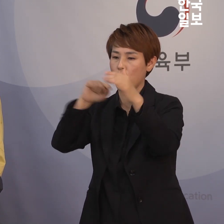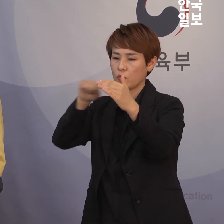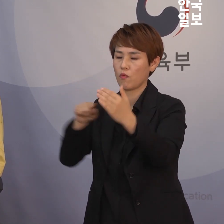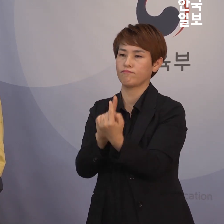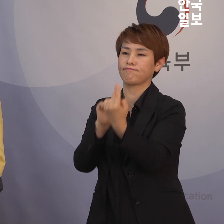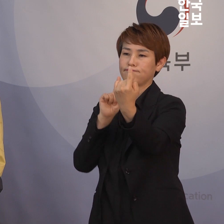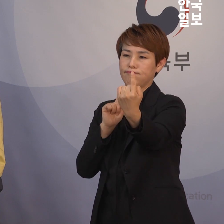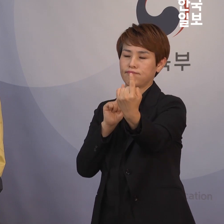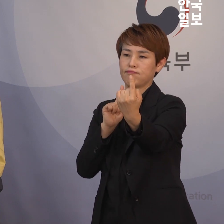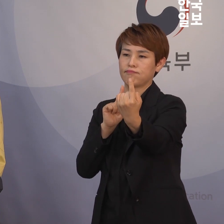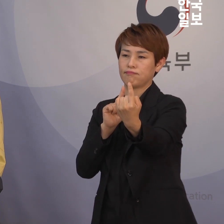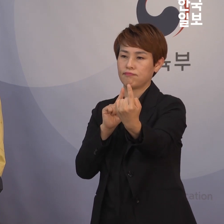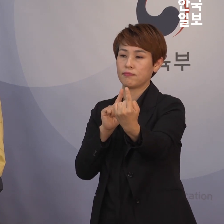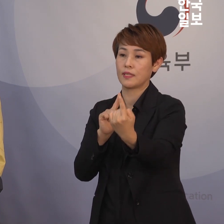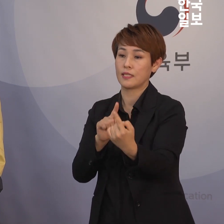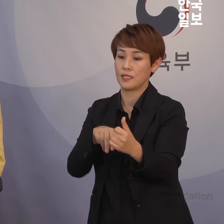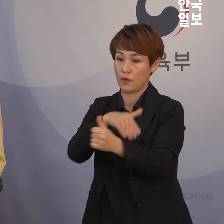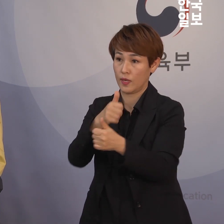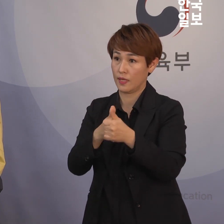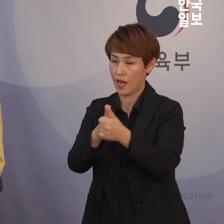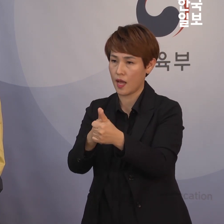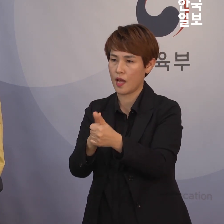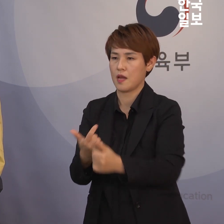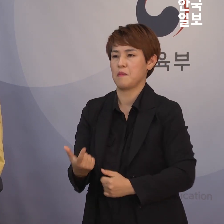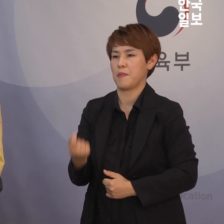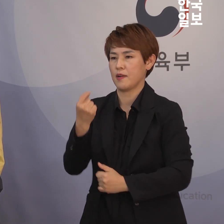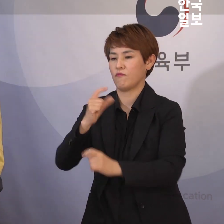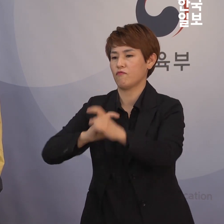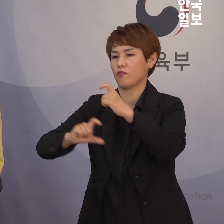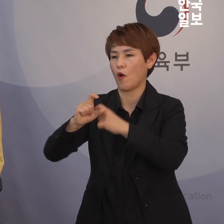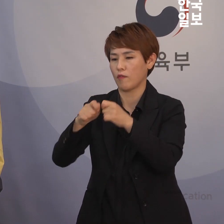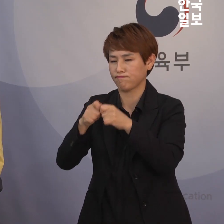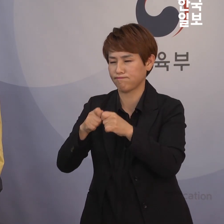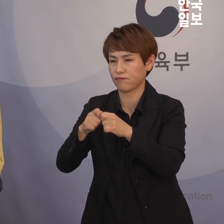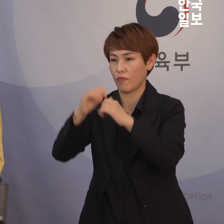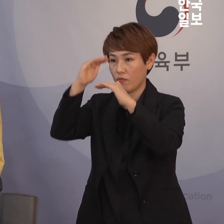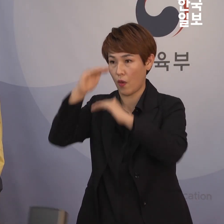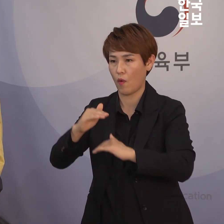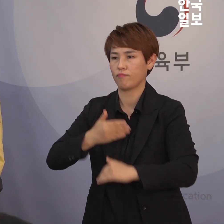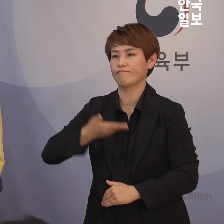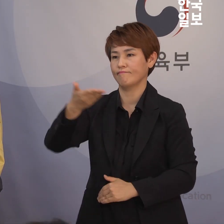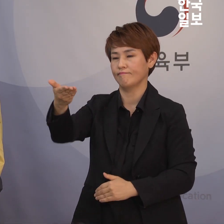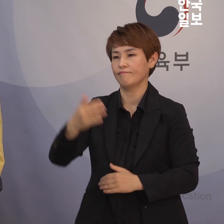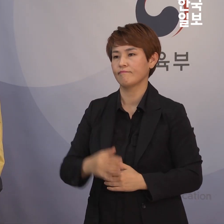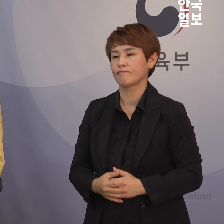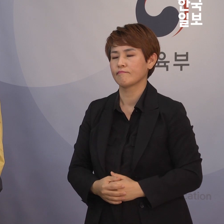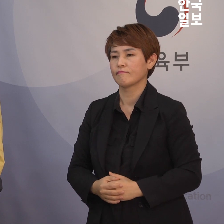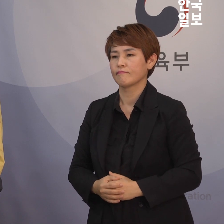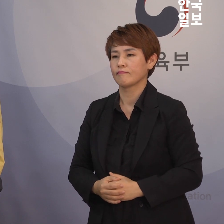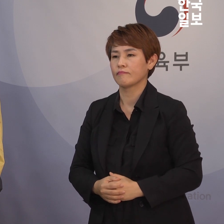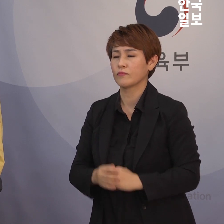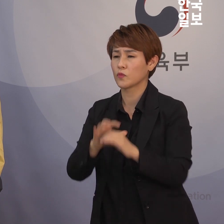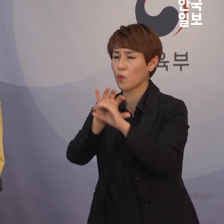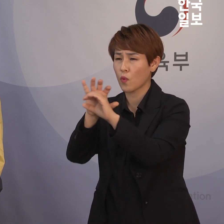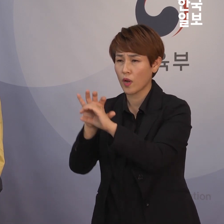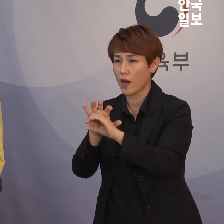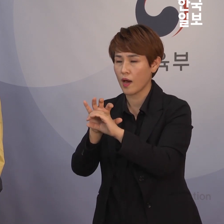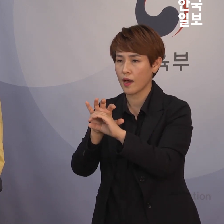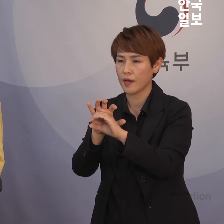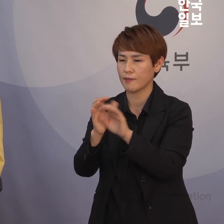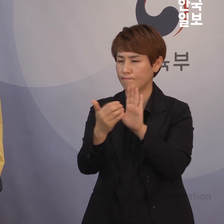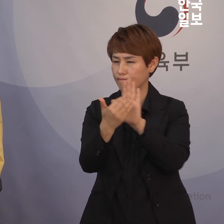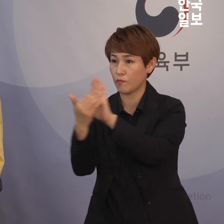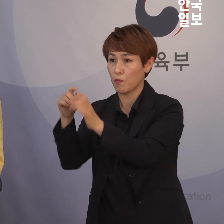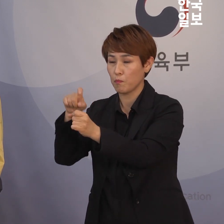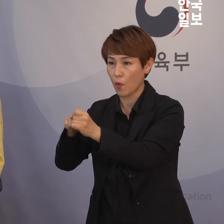지침을 반영, 보완해서 신속하게 추가로 배포하겠습니다. 또한 코로나19의 대응